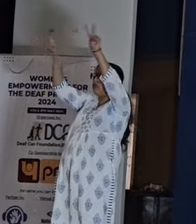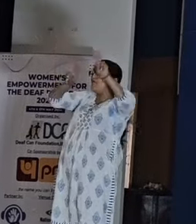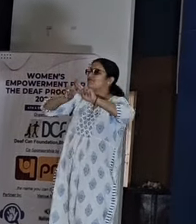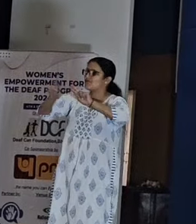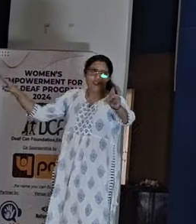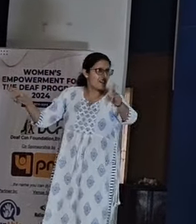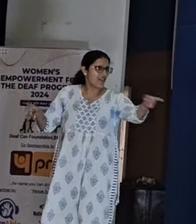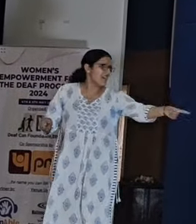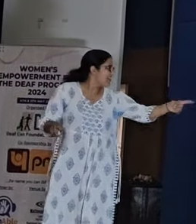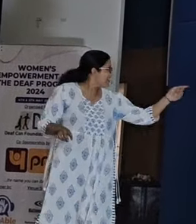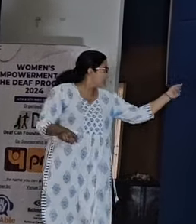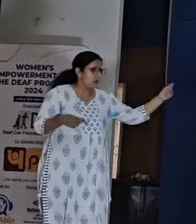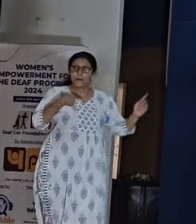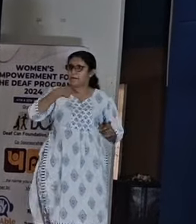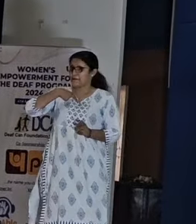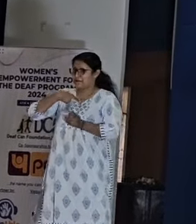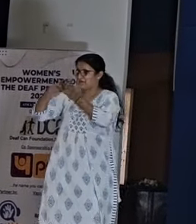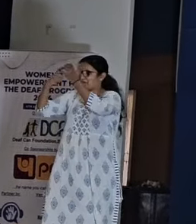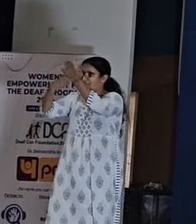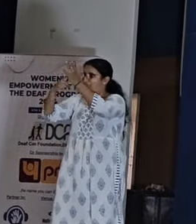कुछ क्लियर दिखाई दे रहा है।